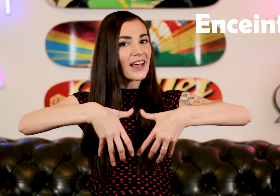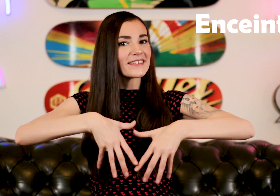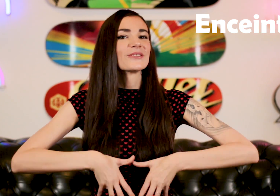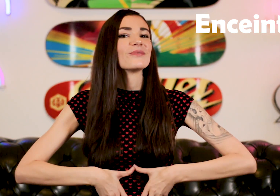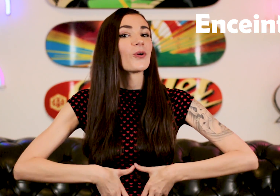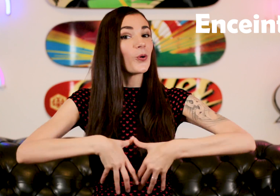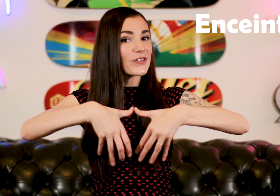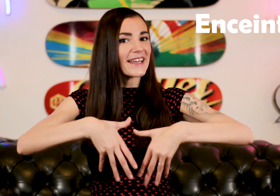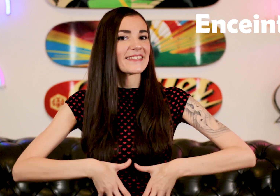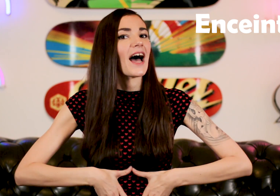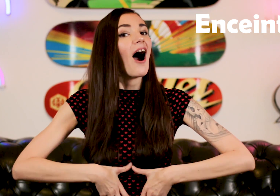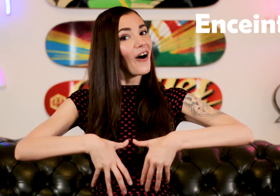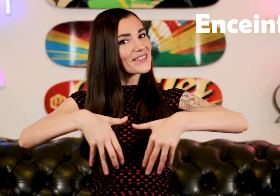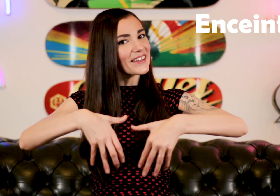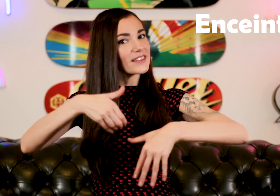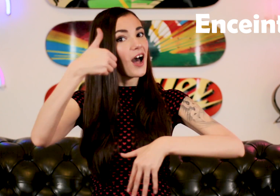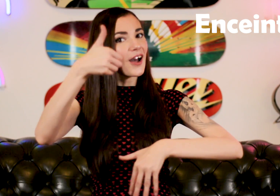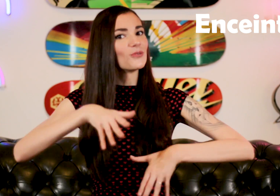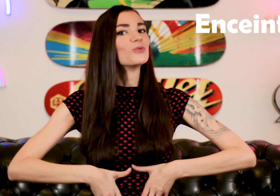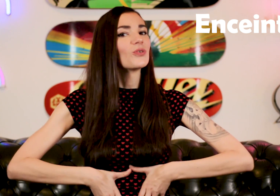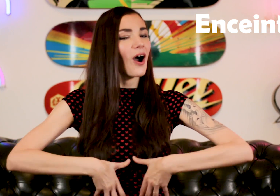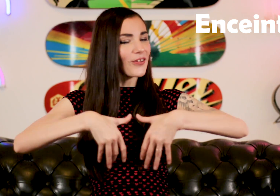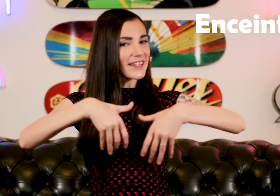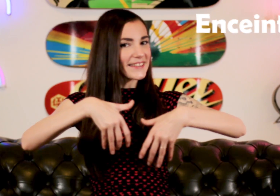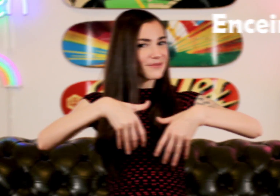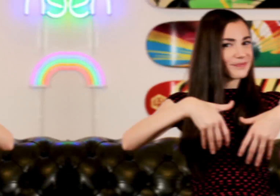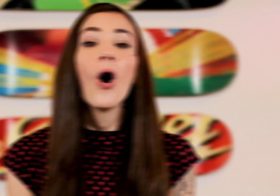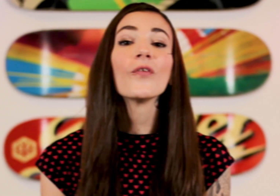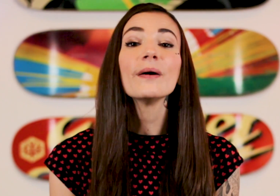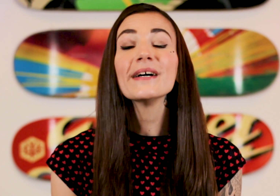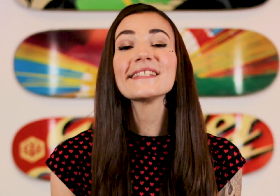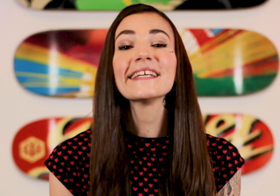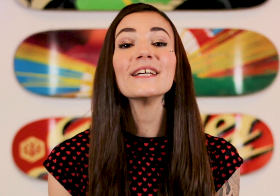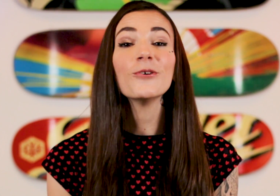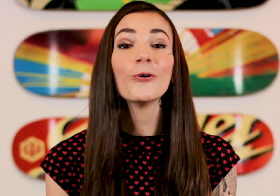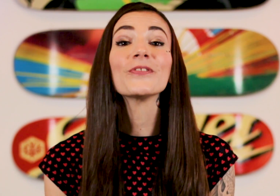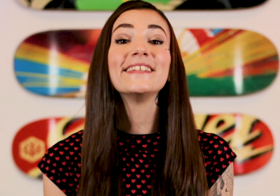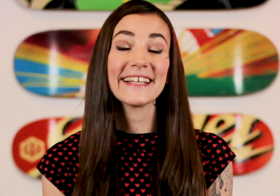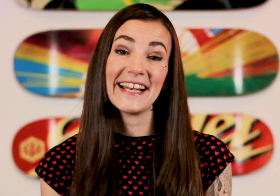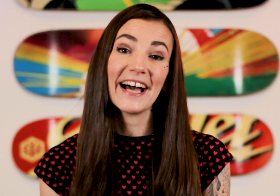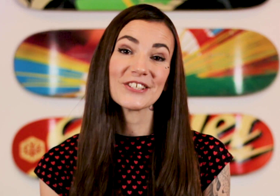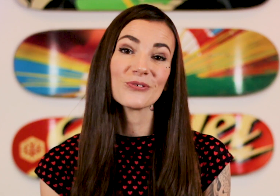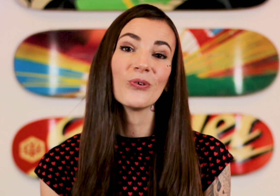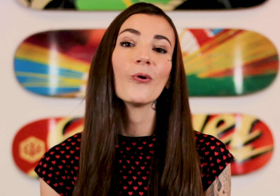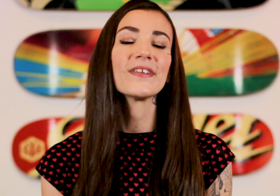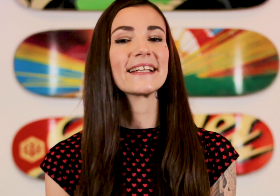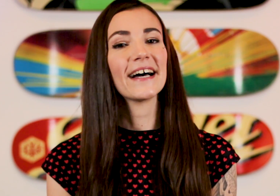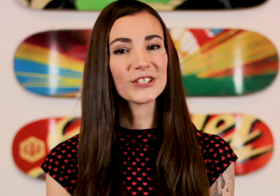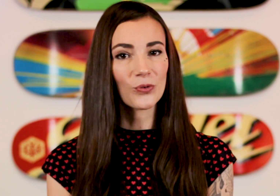Enceinte, grossesse, enceinte, un coup, enceinte. On va passer aux déclarations,